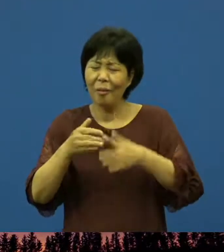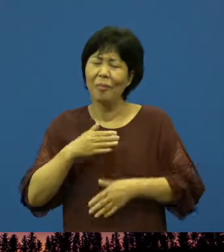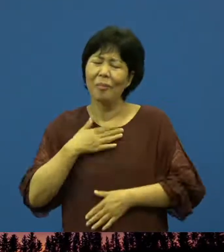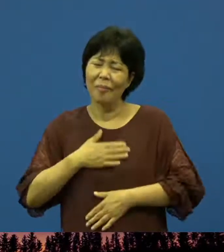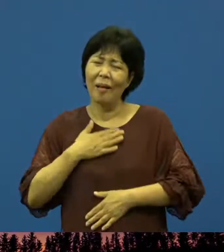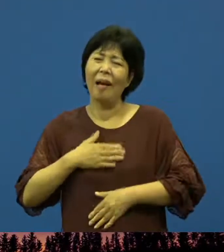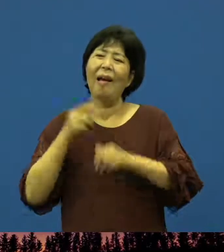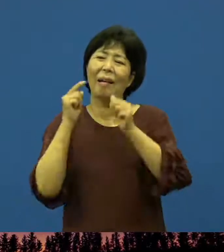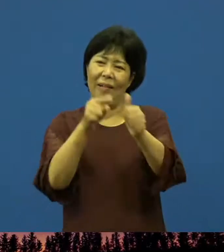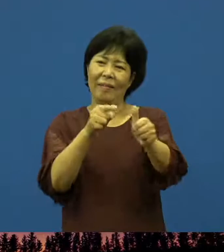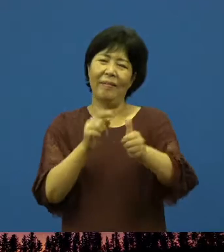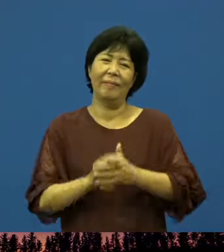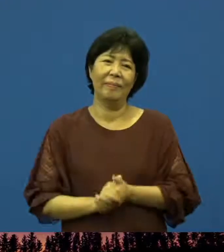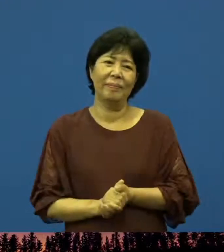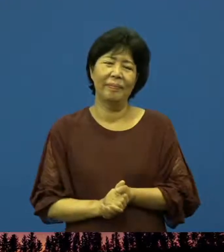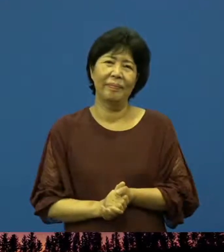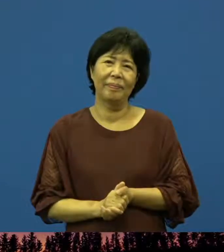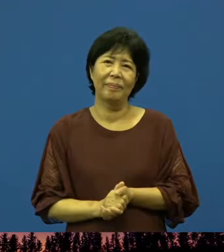맛보아할지어다.